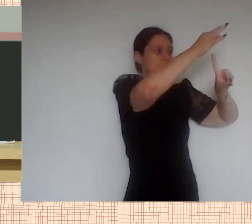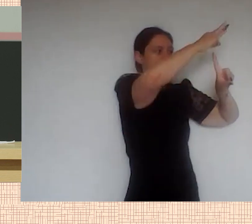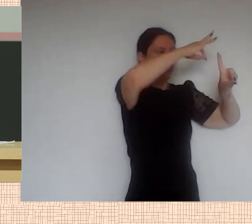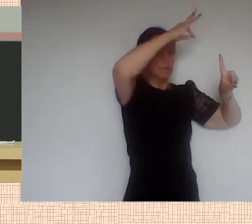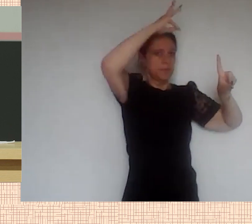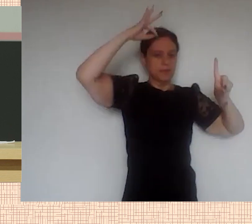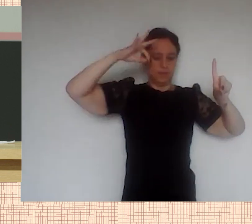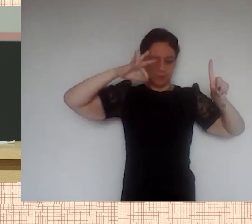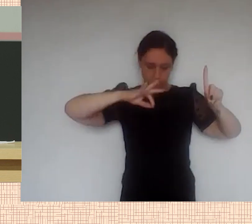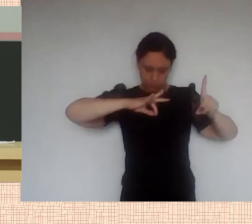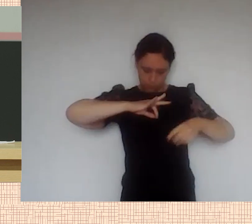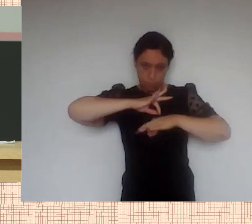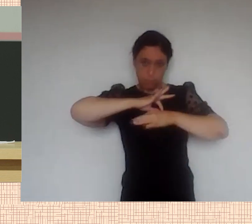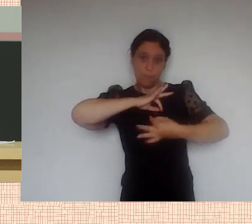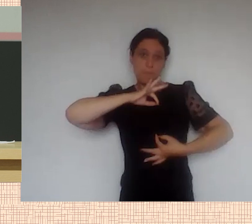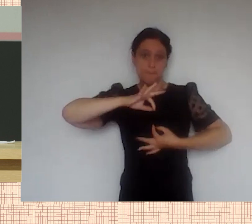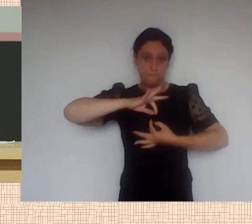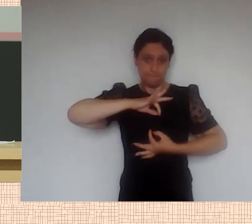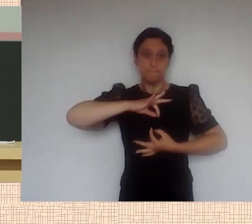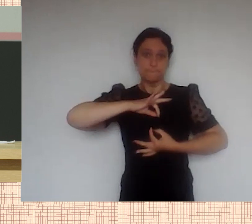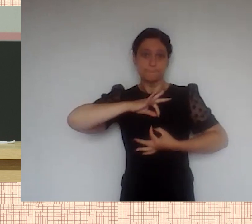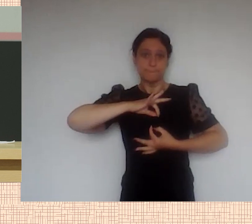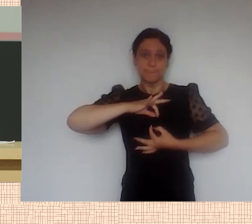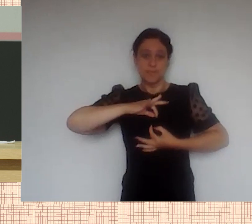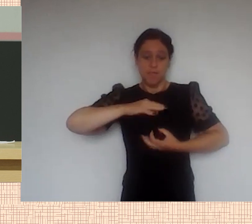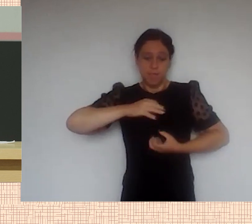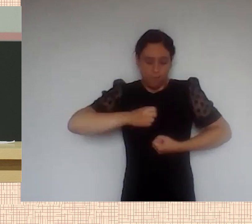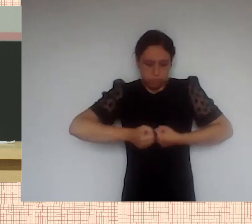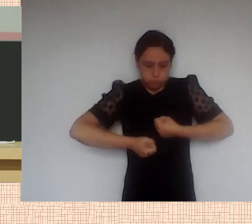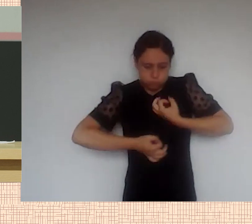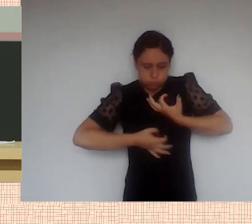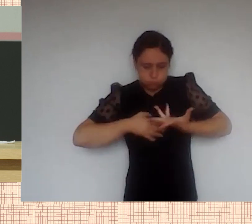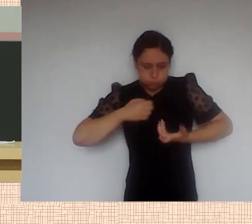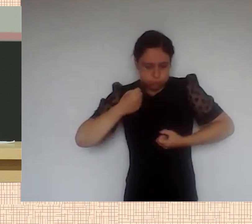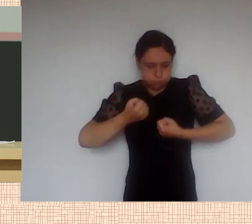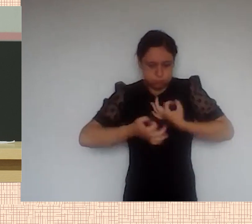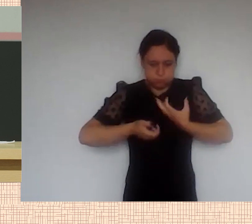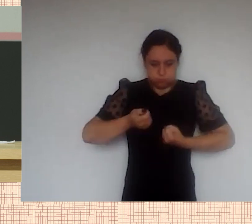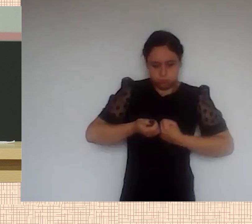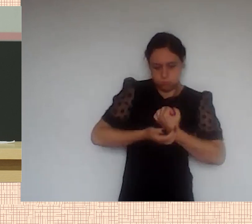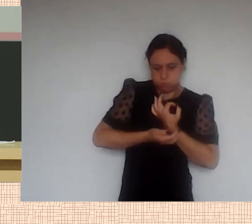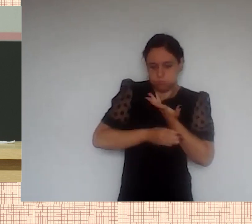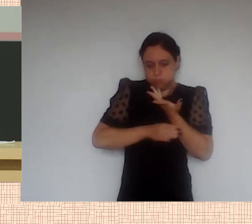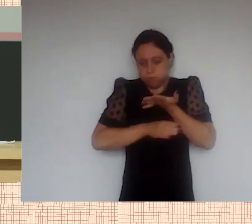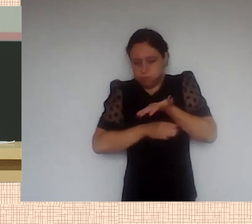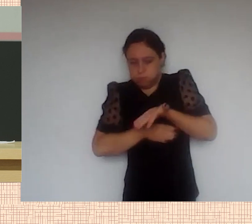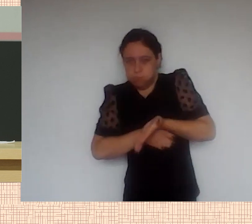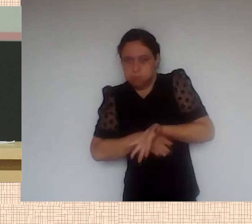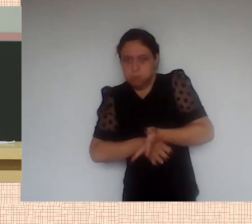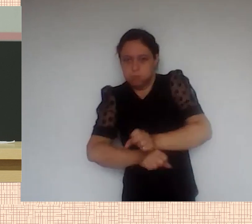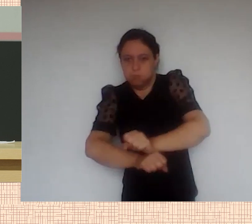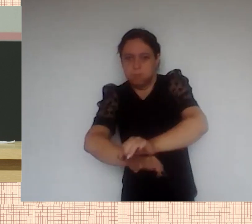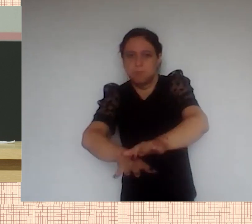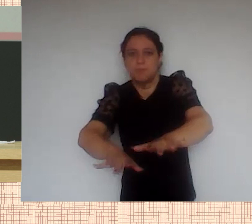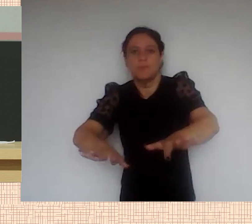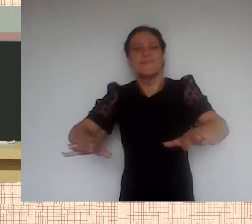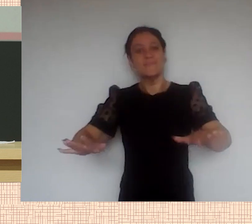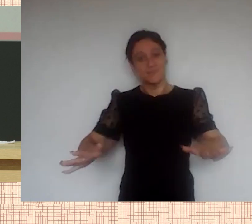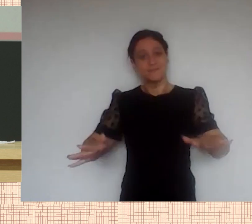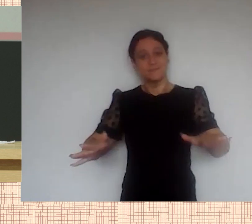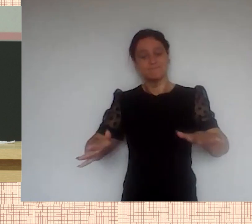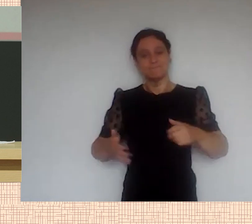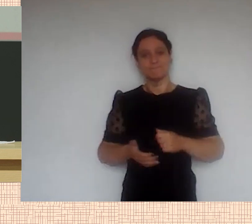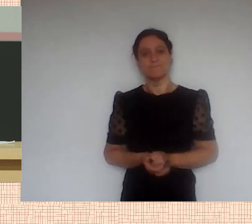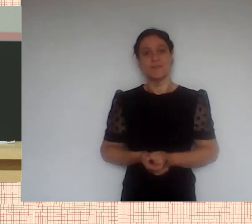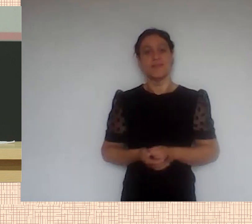a jorrar para a vida eterna, e como rios de água viva, fluindo dentro dele, como